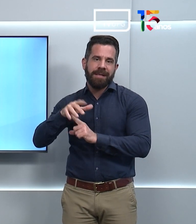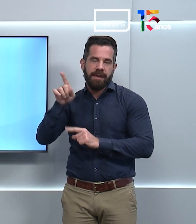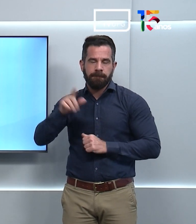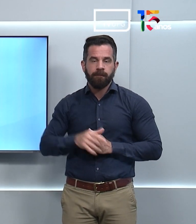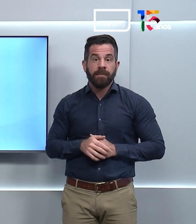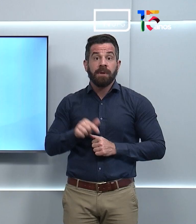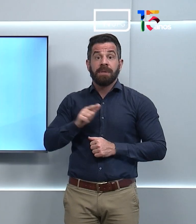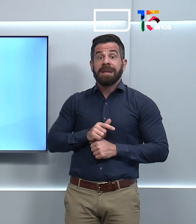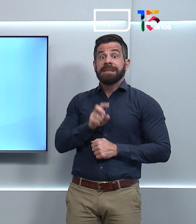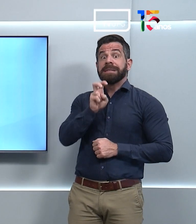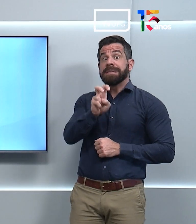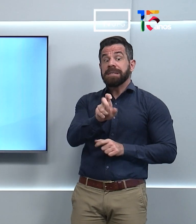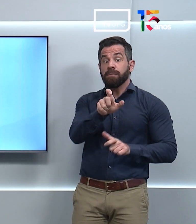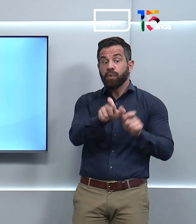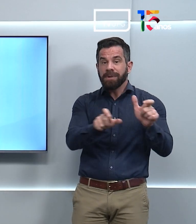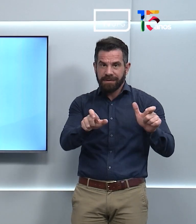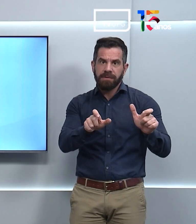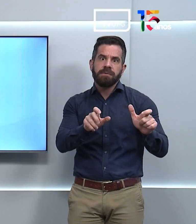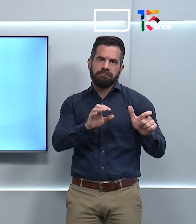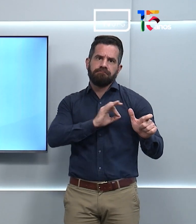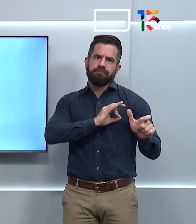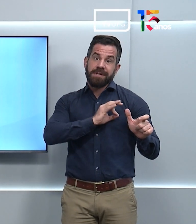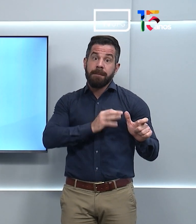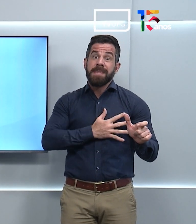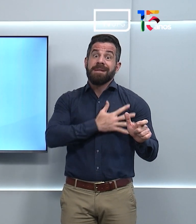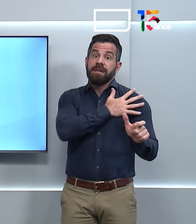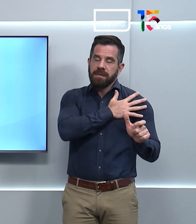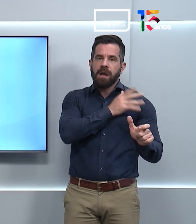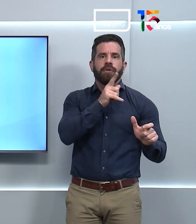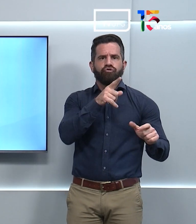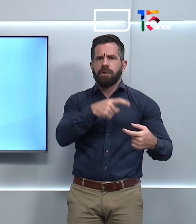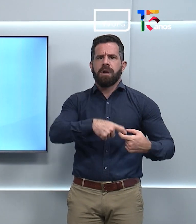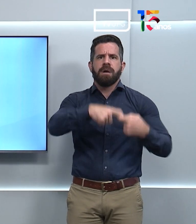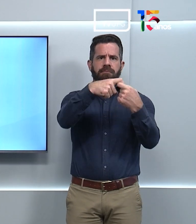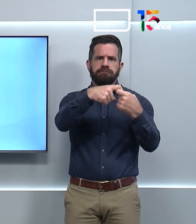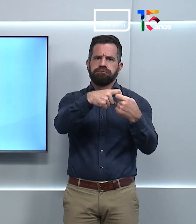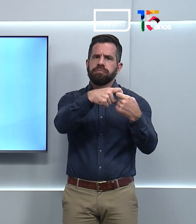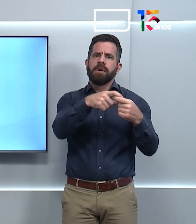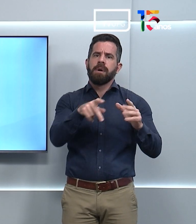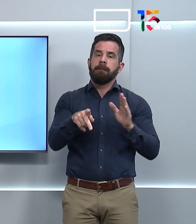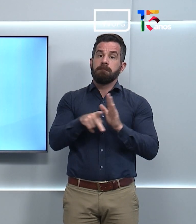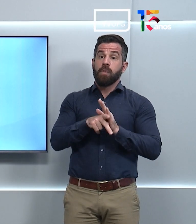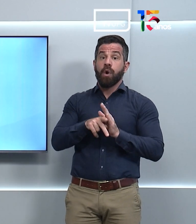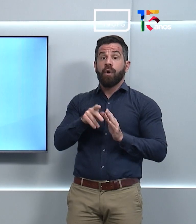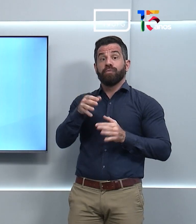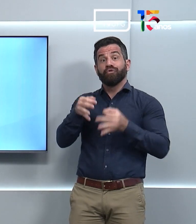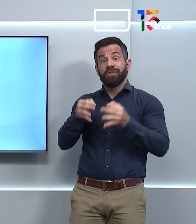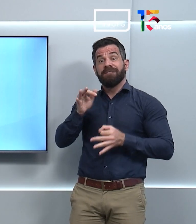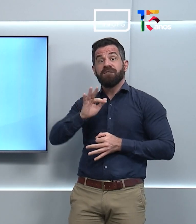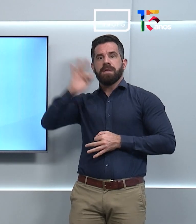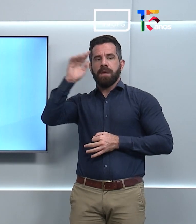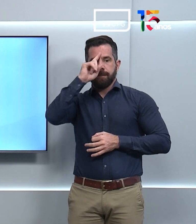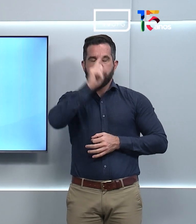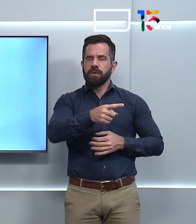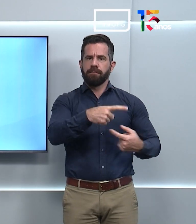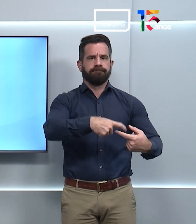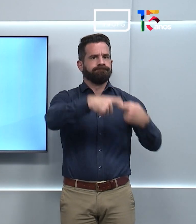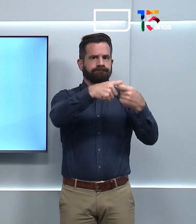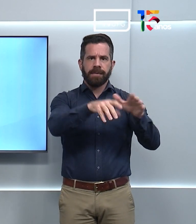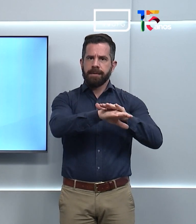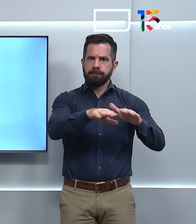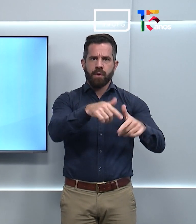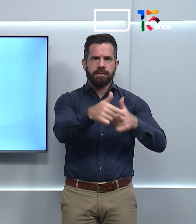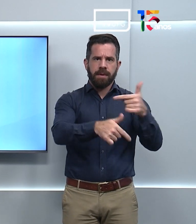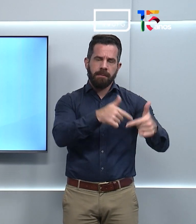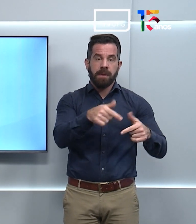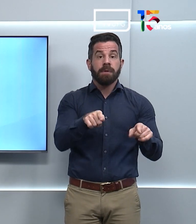policiais militares foram afastados das funções por decisão da Justiça Federal. Segundo as investigações, o grupo agia